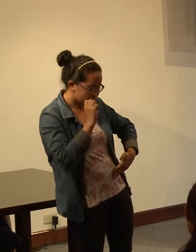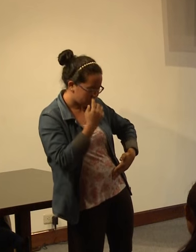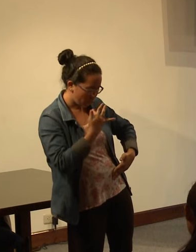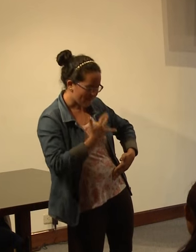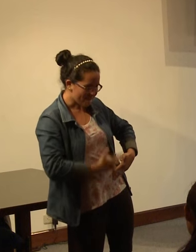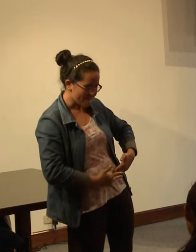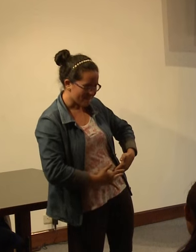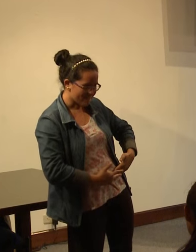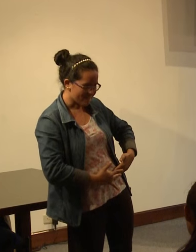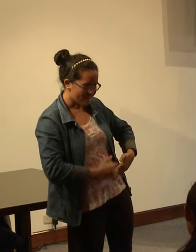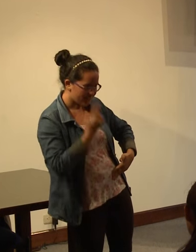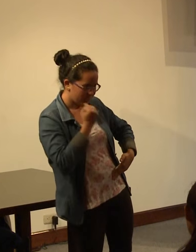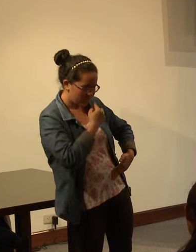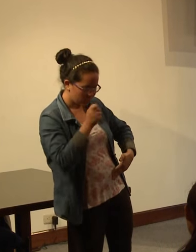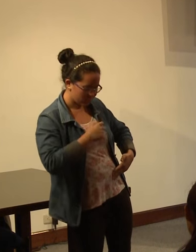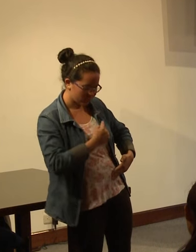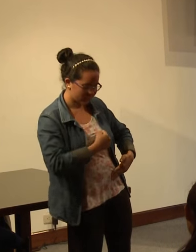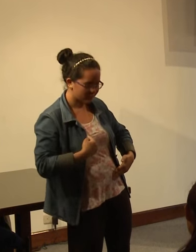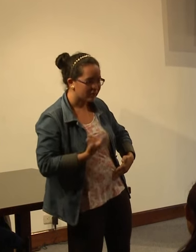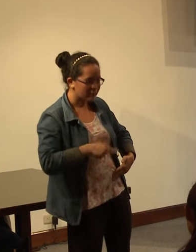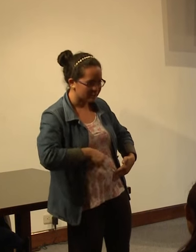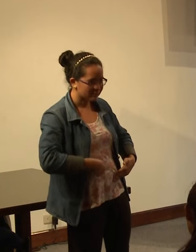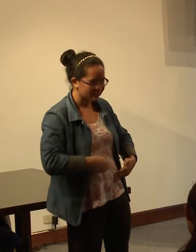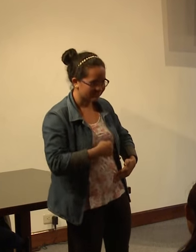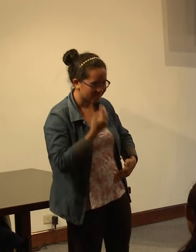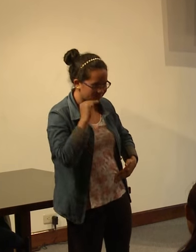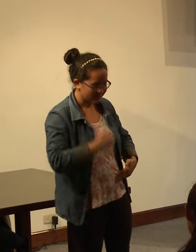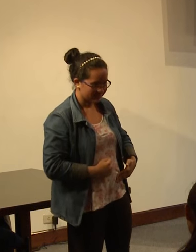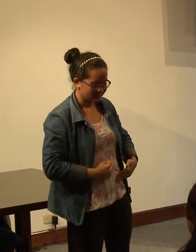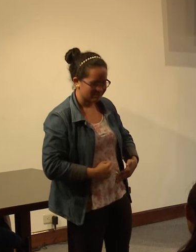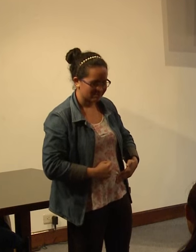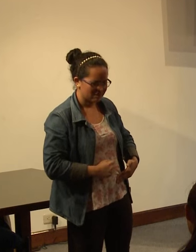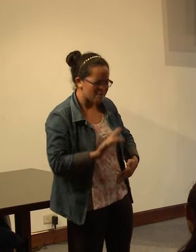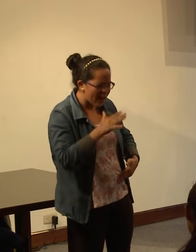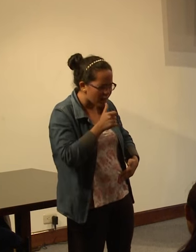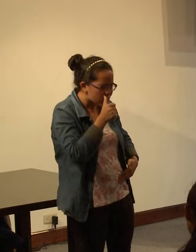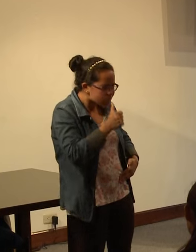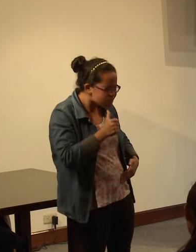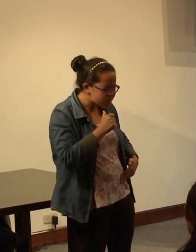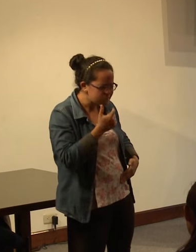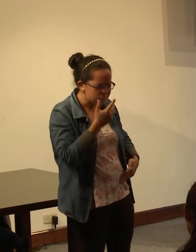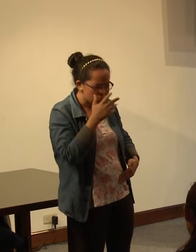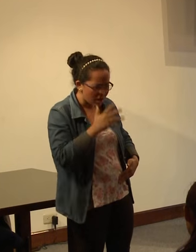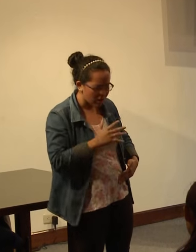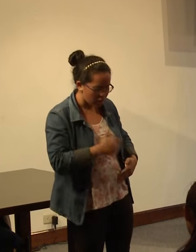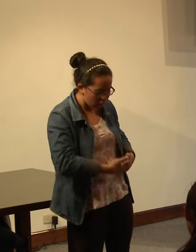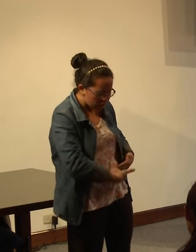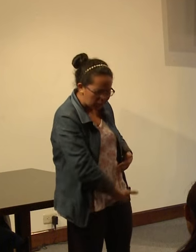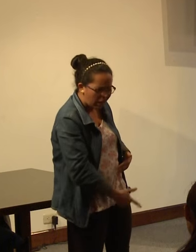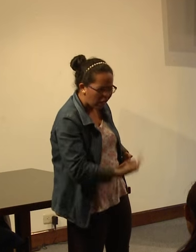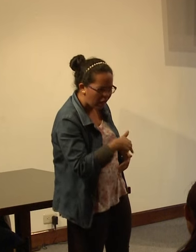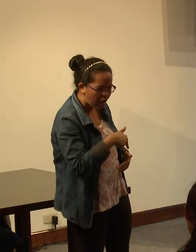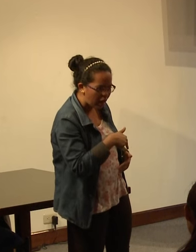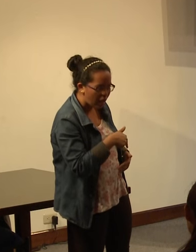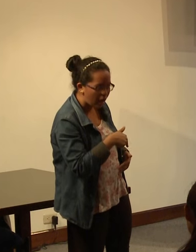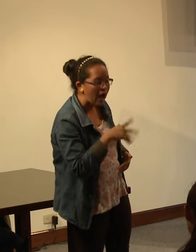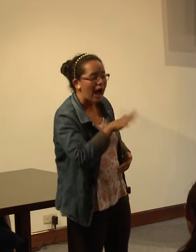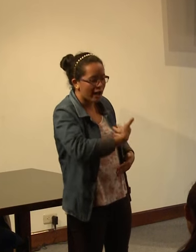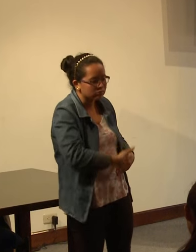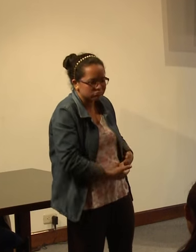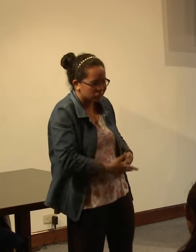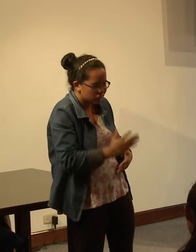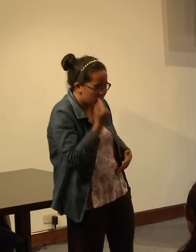totalmente descubiertos y su barriga también. Y pareciera que estuviera embarazada. Y de ahí para abajo cubierto. Y cubierto, sí. ¿Se ve